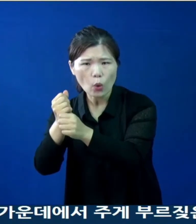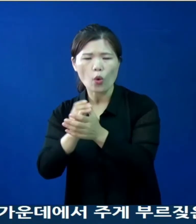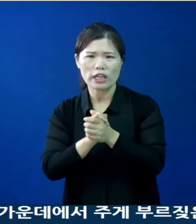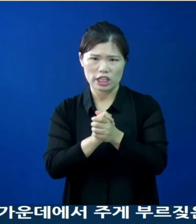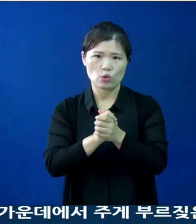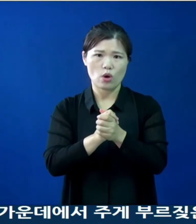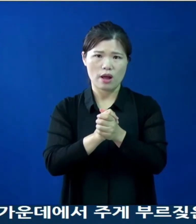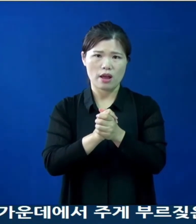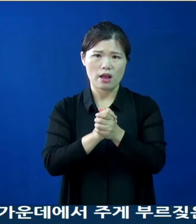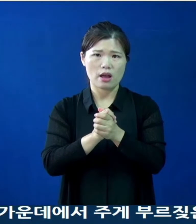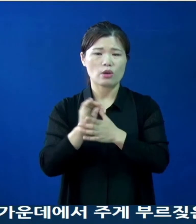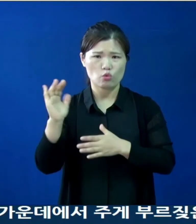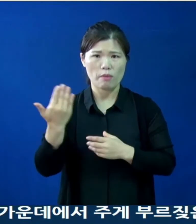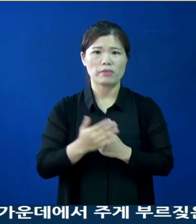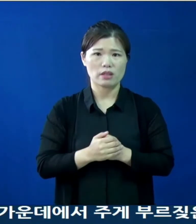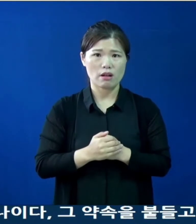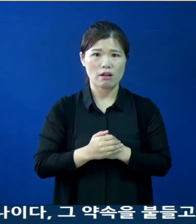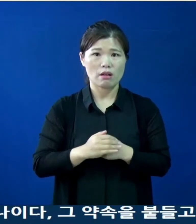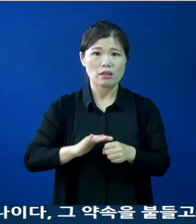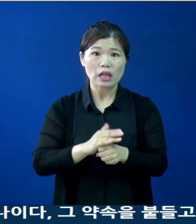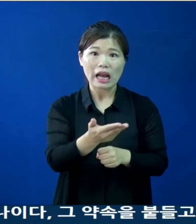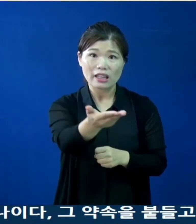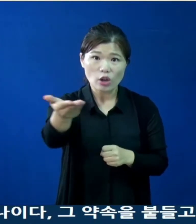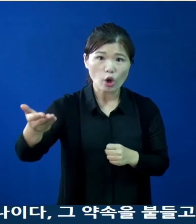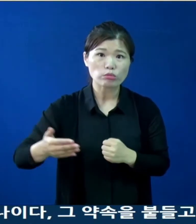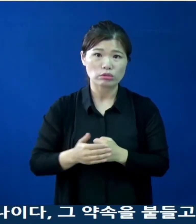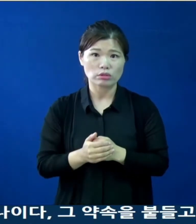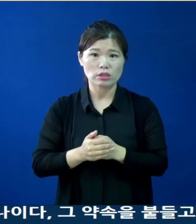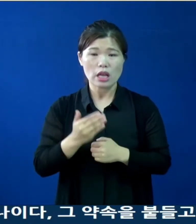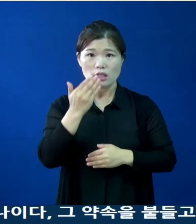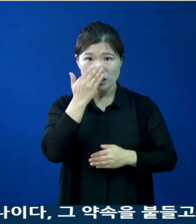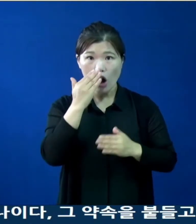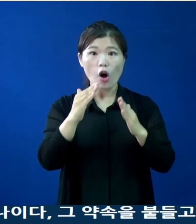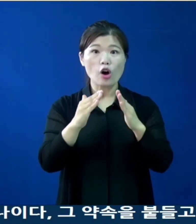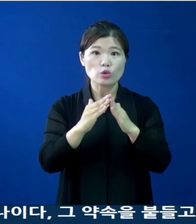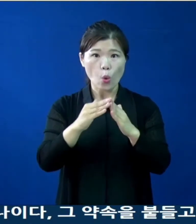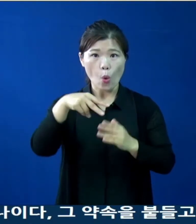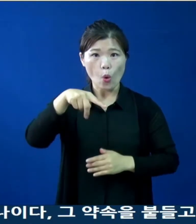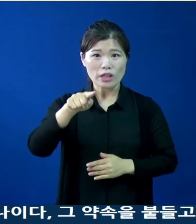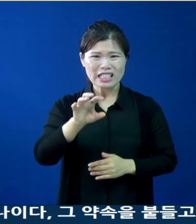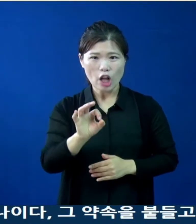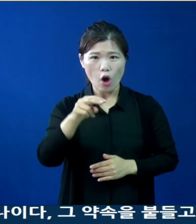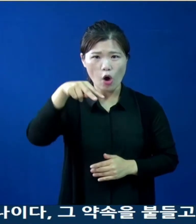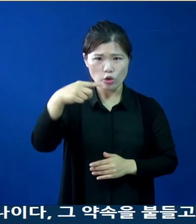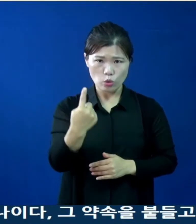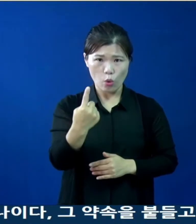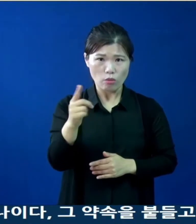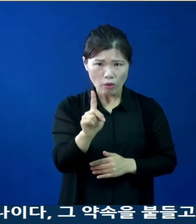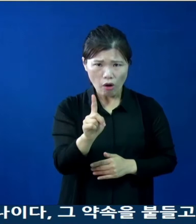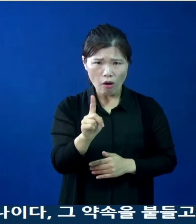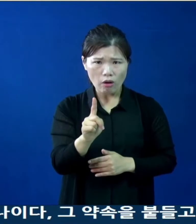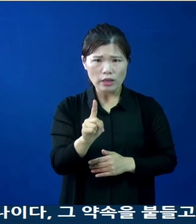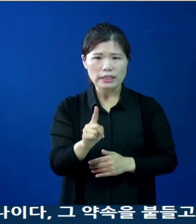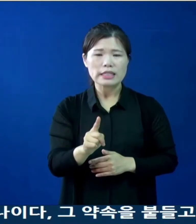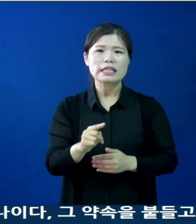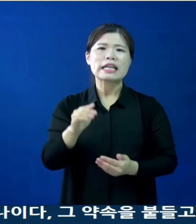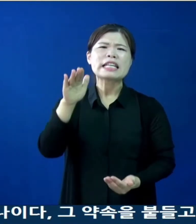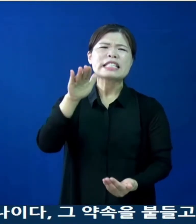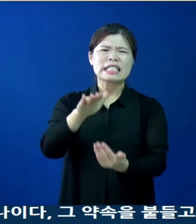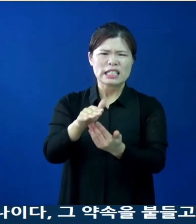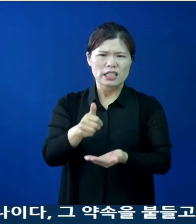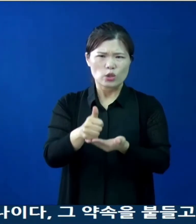겁니다. 사랑하는 여러분, 이 성소가 지존자의 은밀한